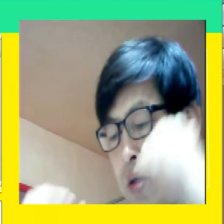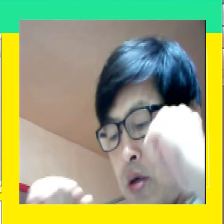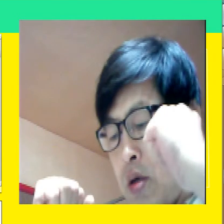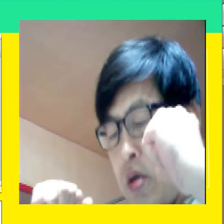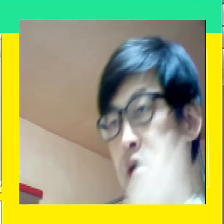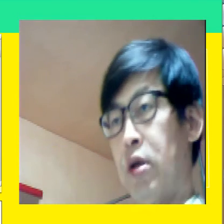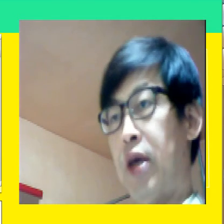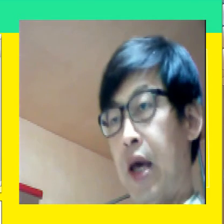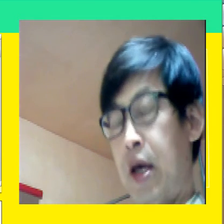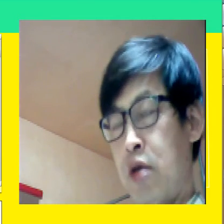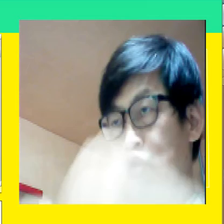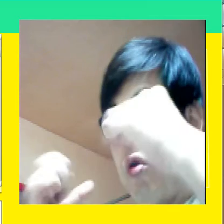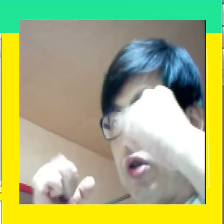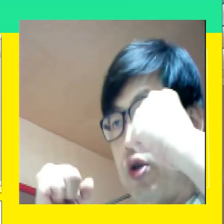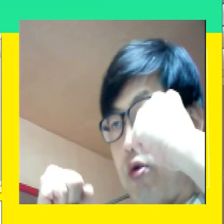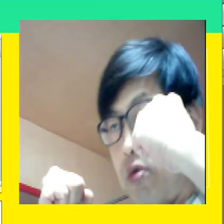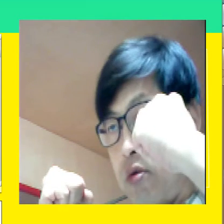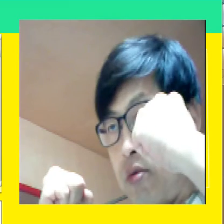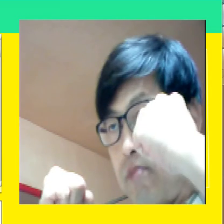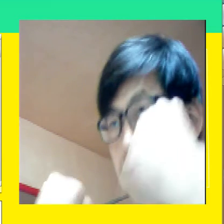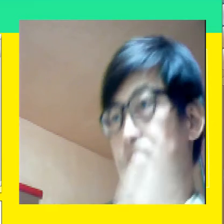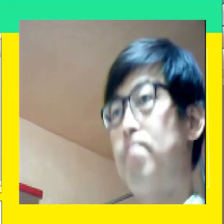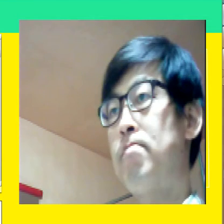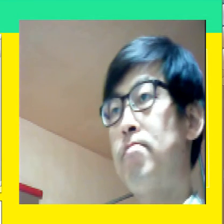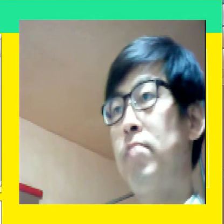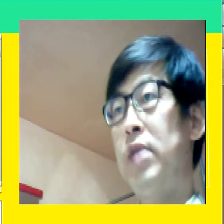이렇게 주먹을 쥐고.